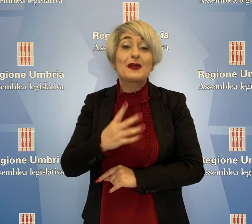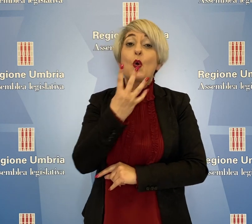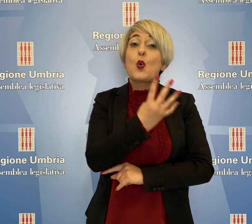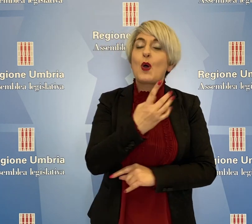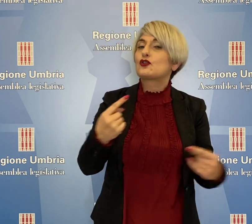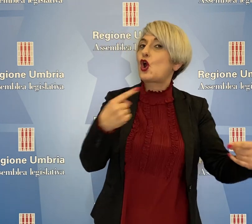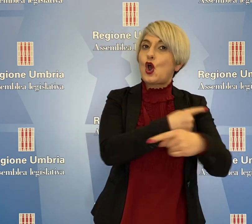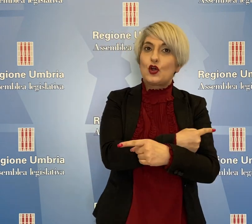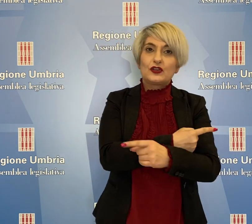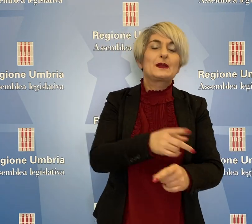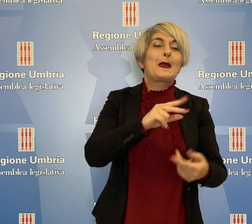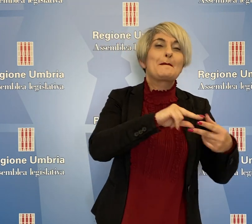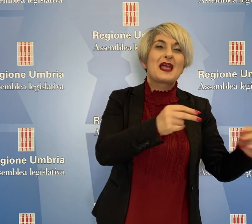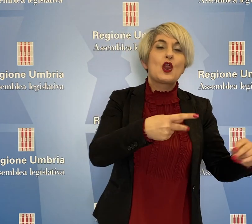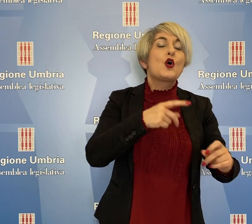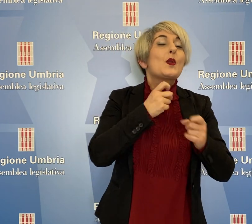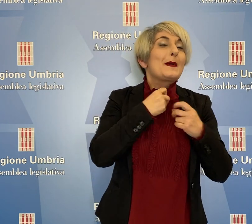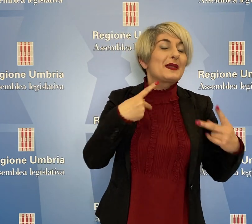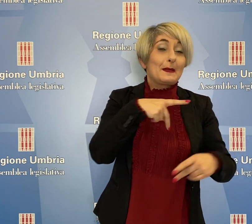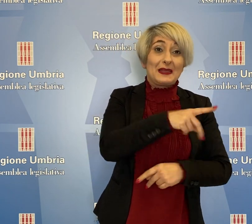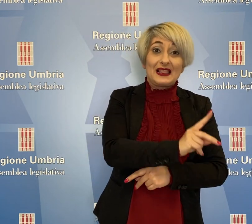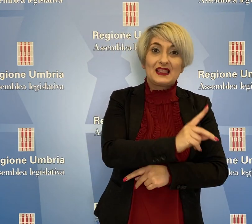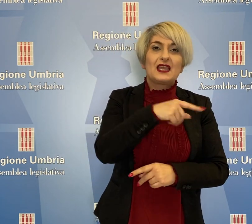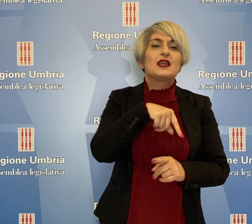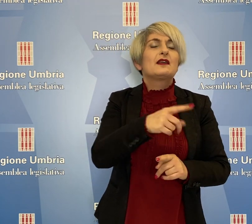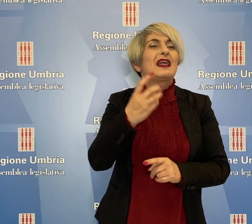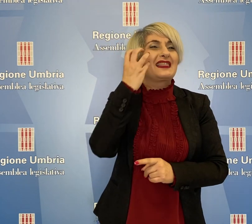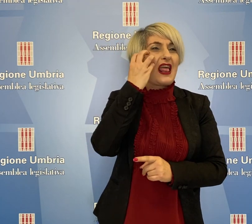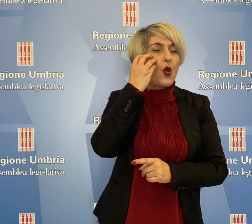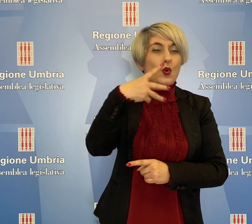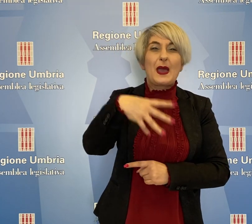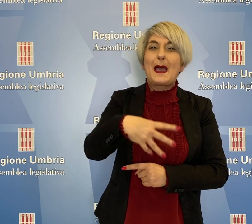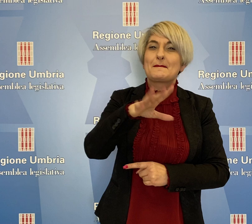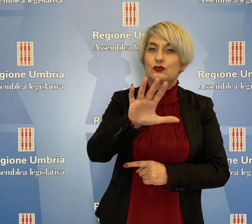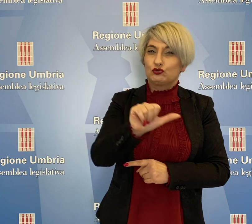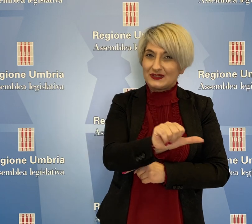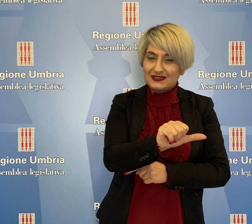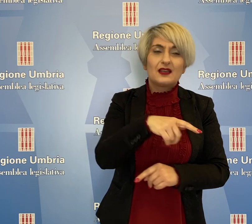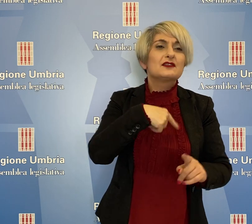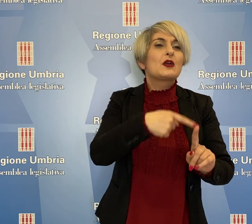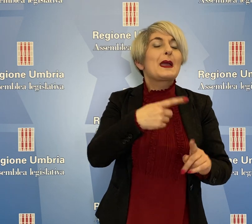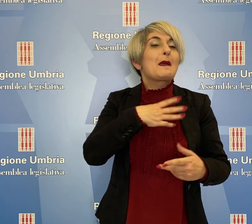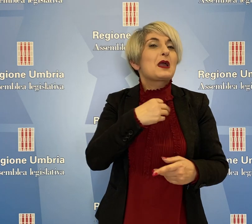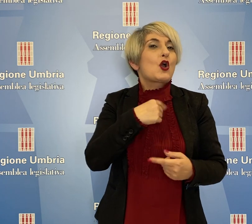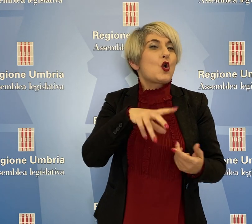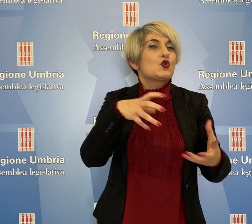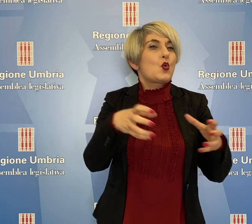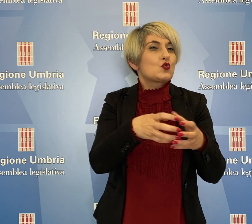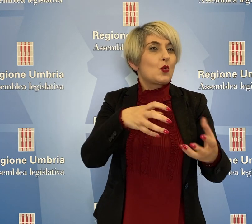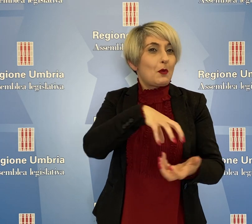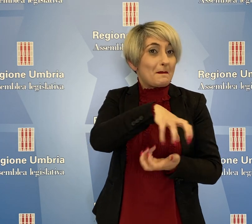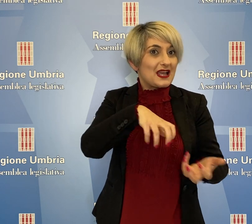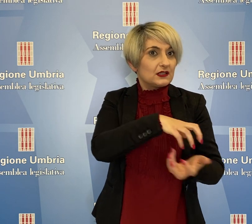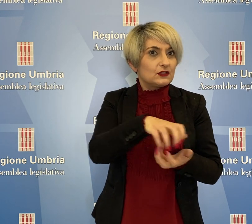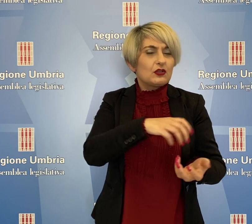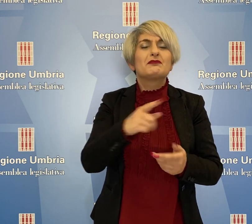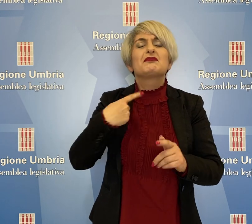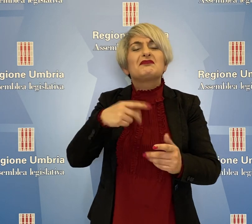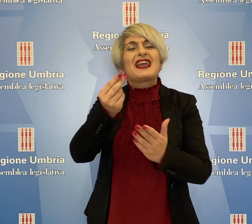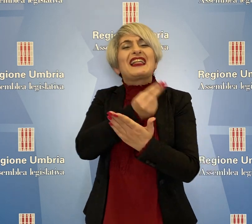meloni e paparelli del partito democratico de luca movimento 5 stelle bianconi del gruppo misto il disegno di legge della giunta che